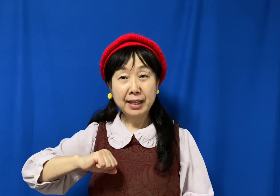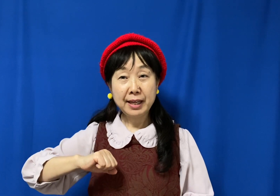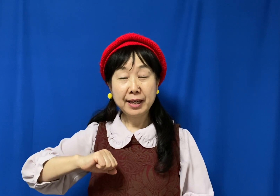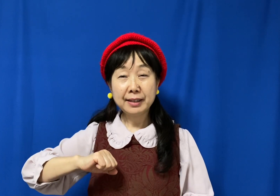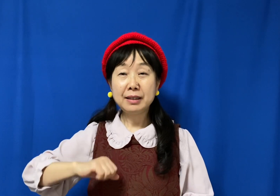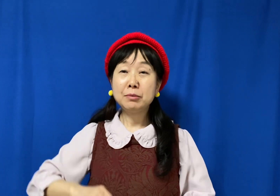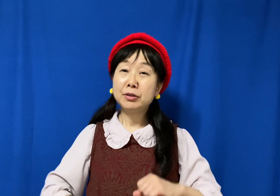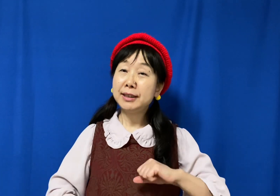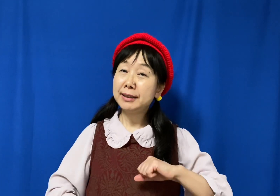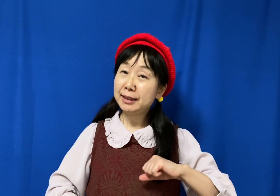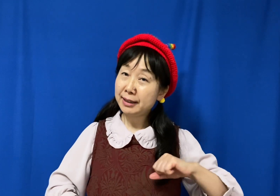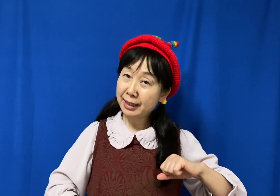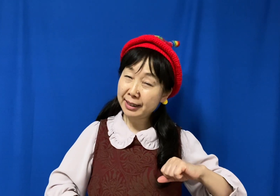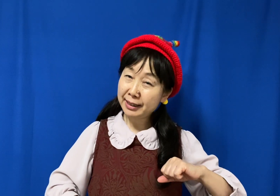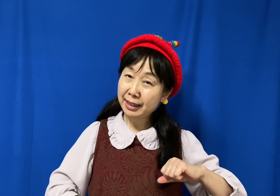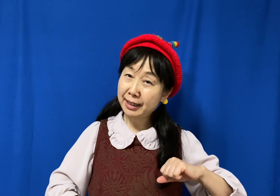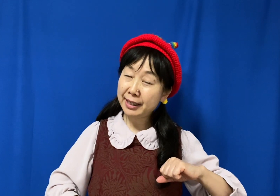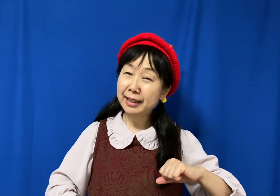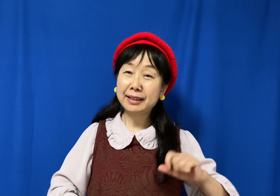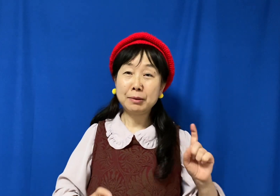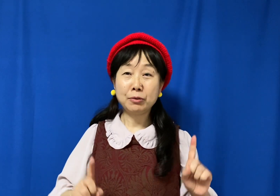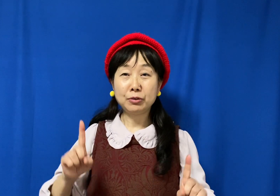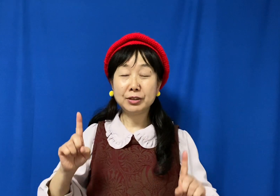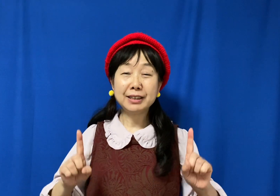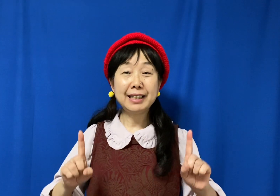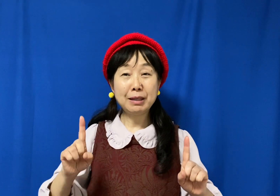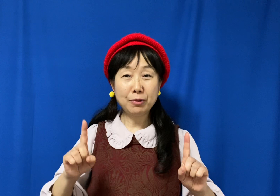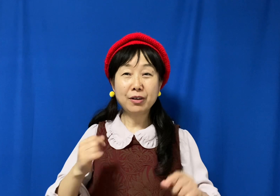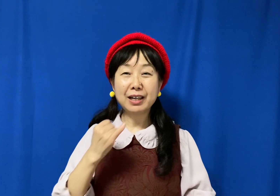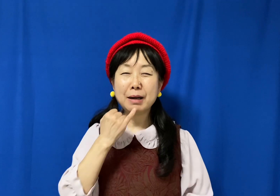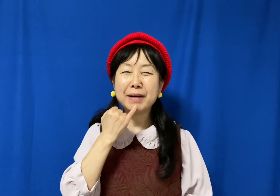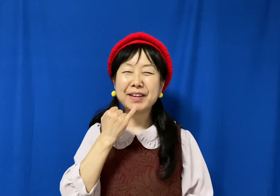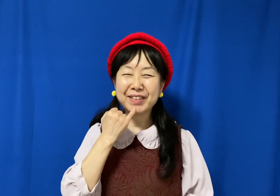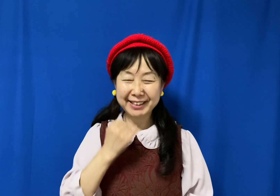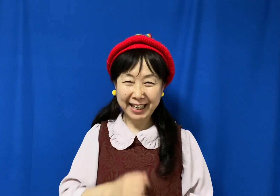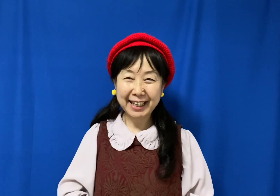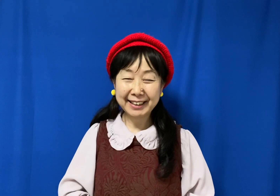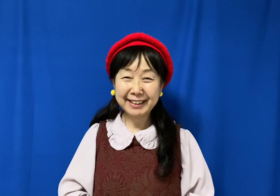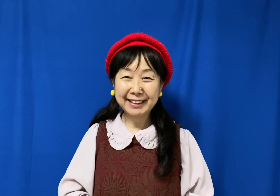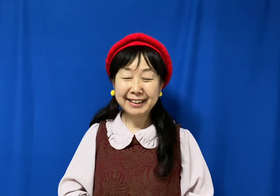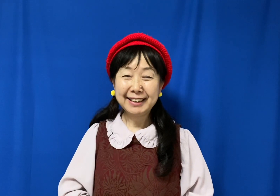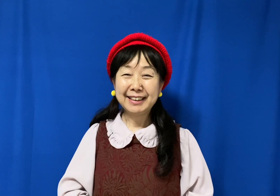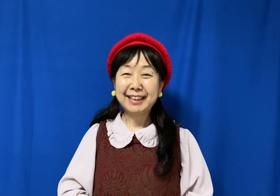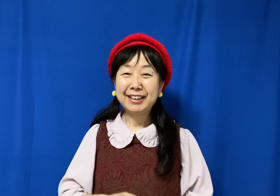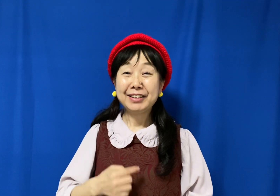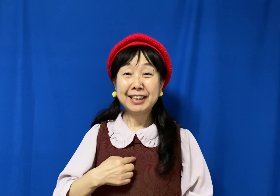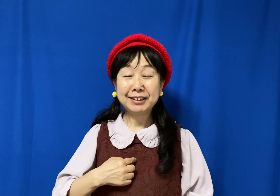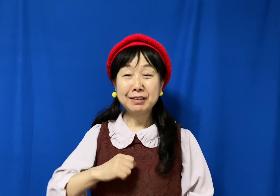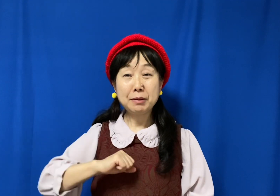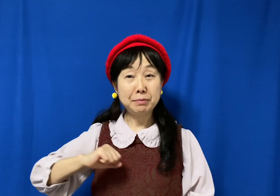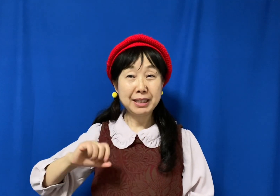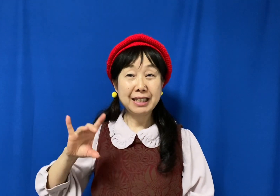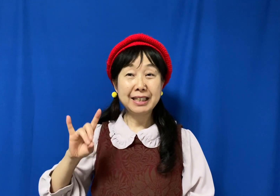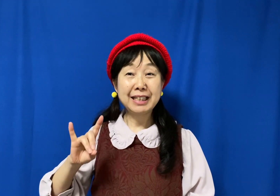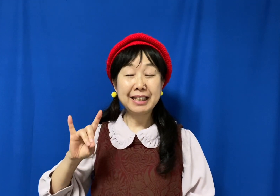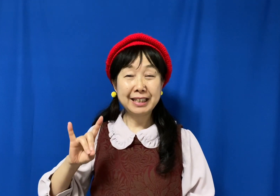やってもいいし、左手でやってもどちらでも構いません。私は右利きな